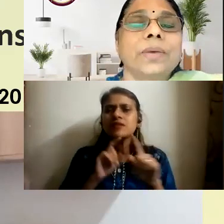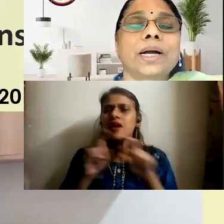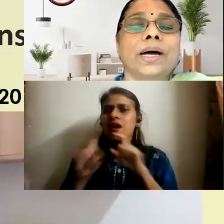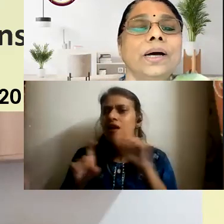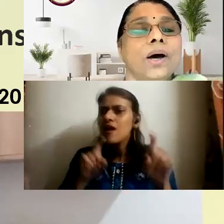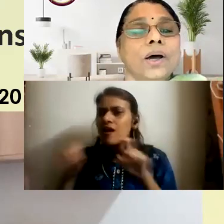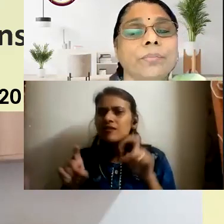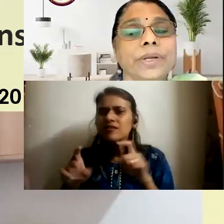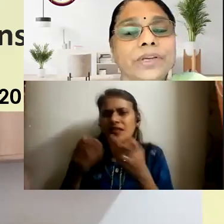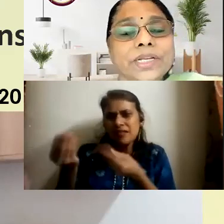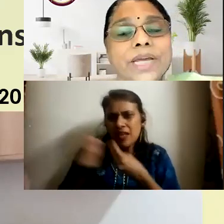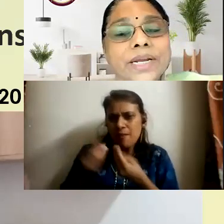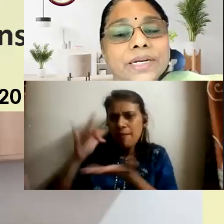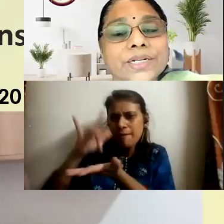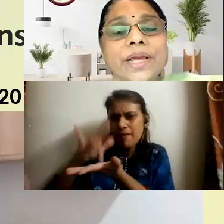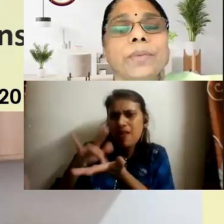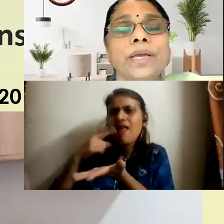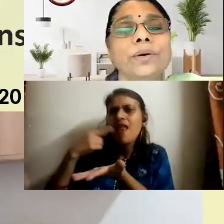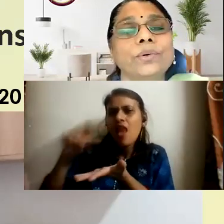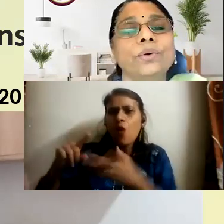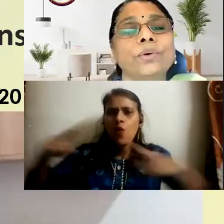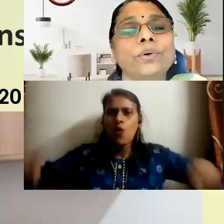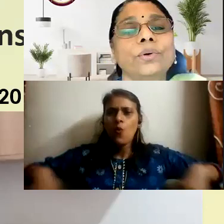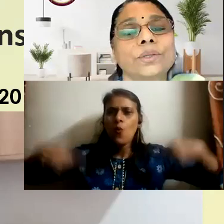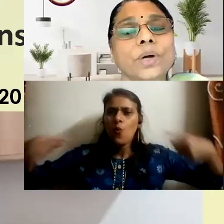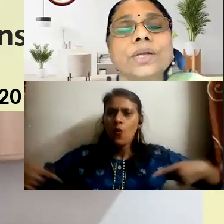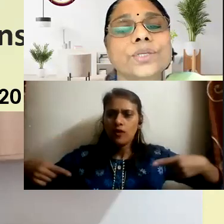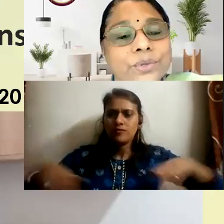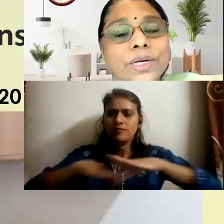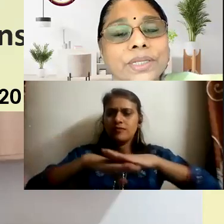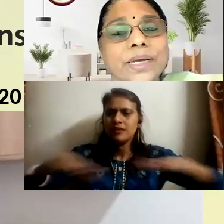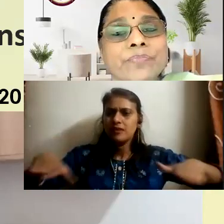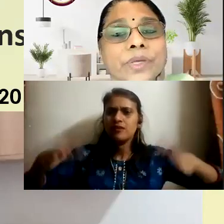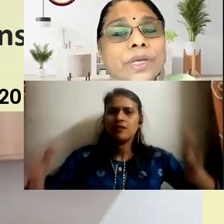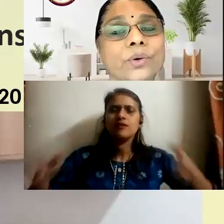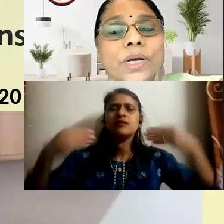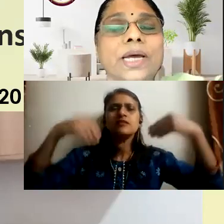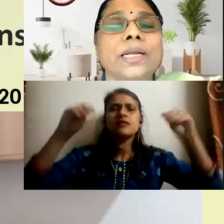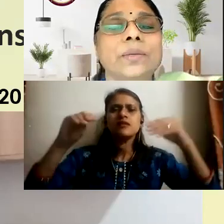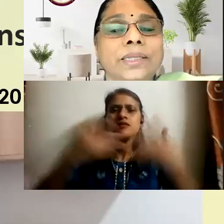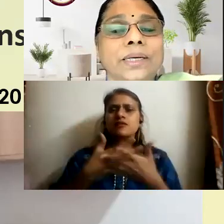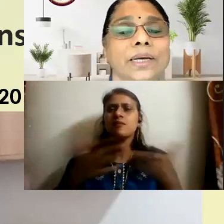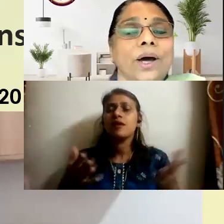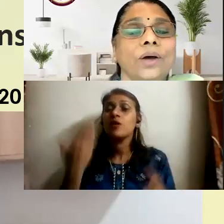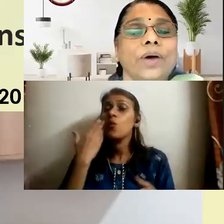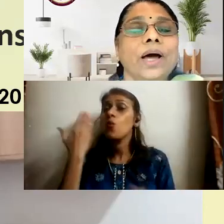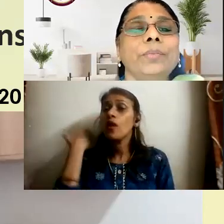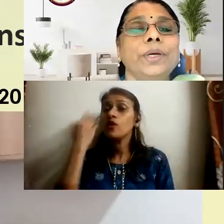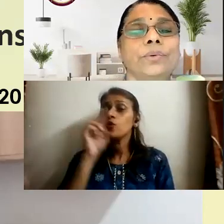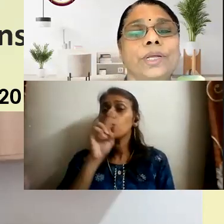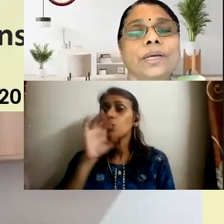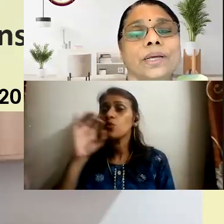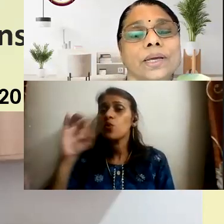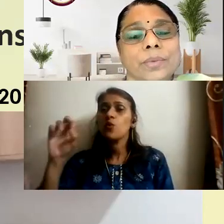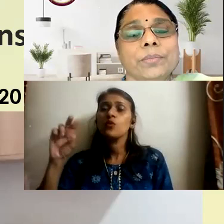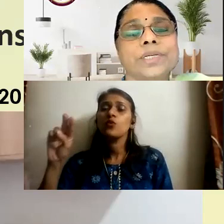jagah manga aur apne wheelchair ke tray mein hi unhone dukan shuru kar diya. Ye 2000 ki baat hai aur wahan pe